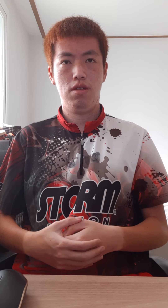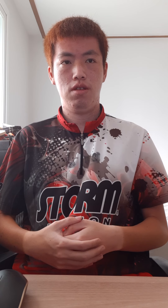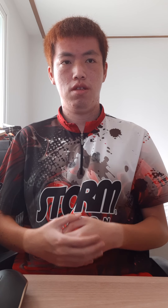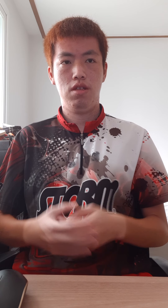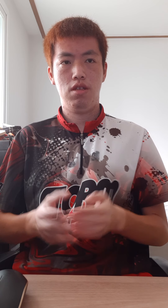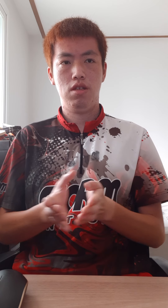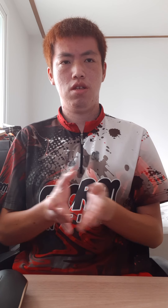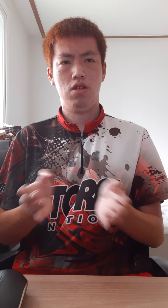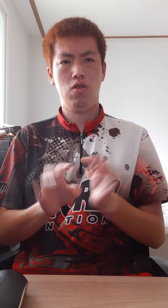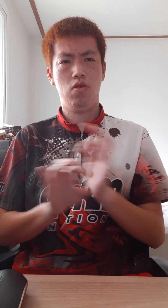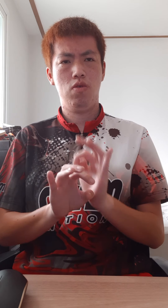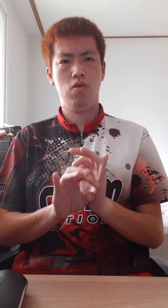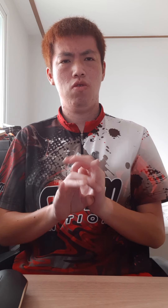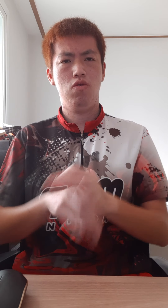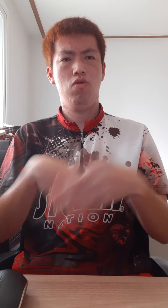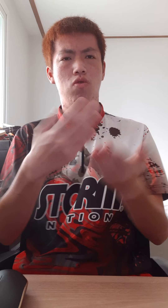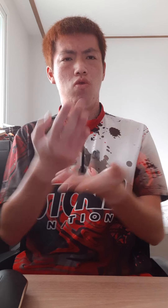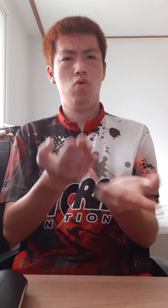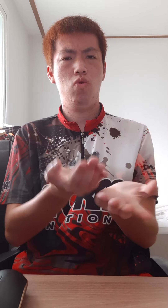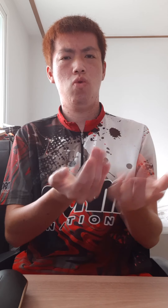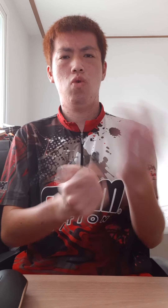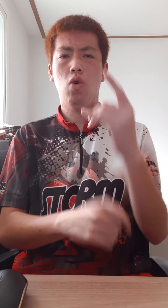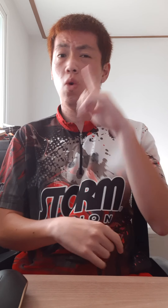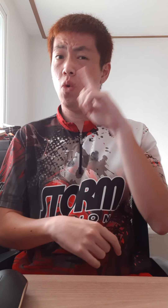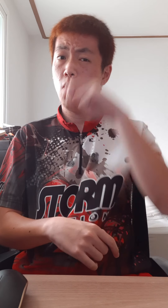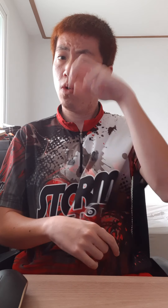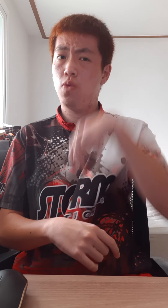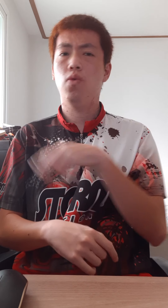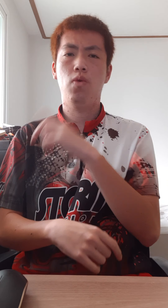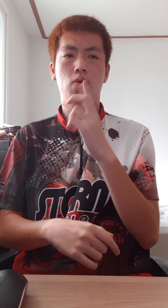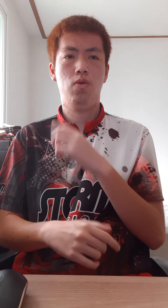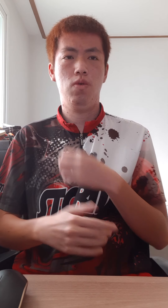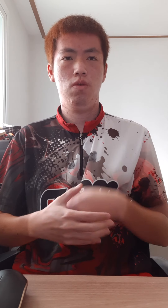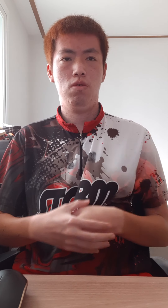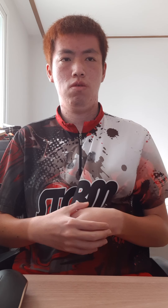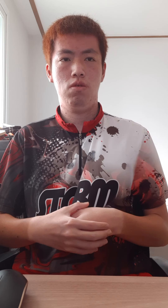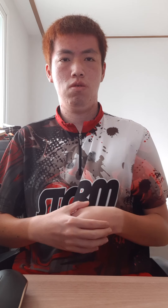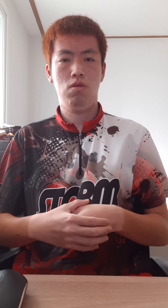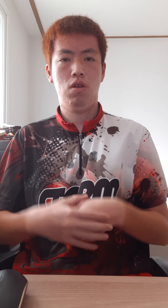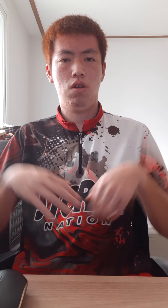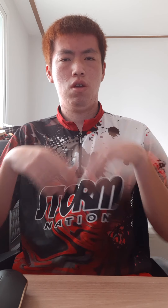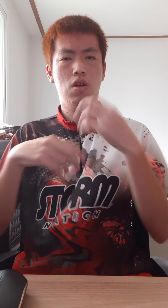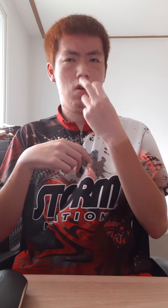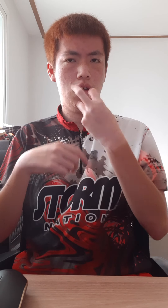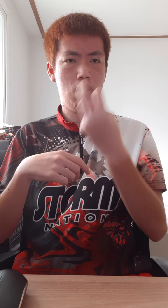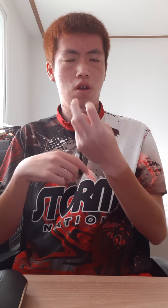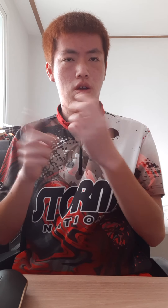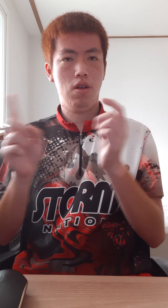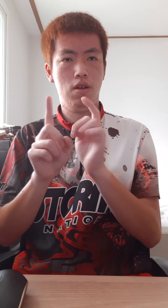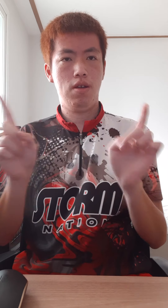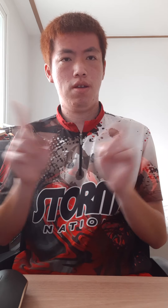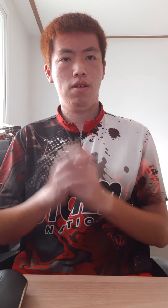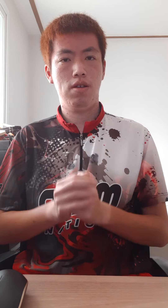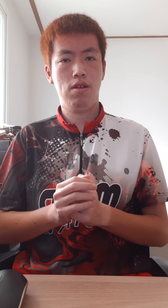만약 언어가 없다면 우리는 서로를 어떻게 이해할 수 있을까요? 언어보다 더 소중한 무언가를 통해 사랑의